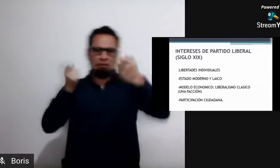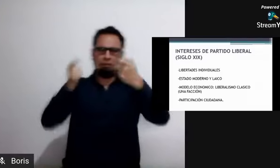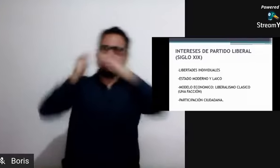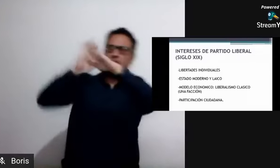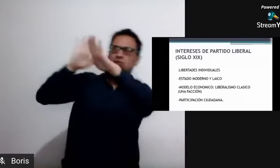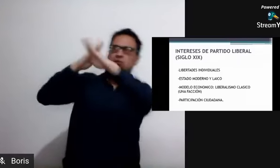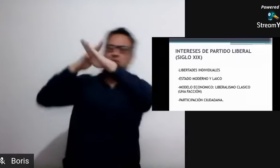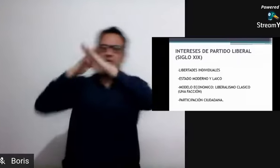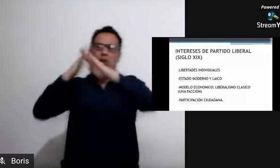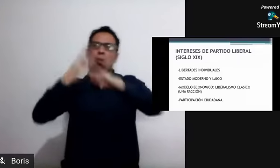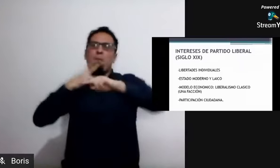Estado